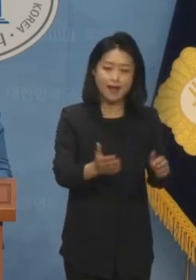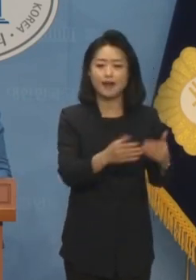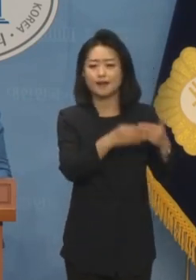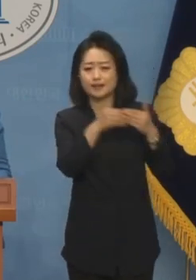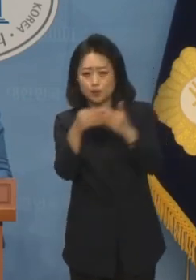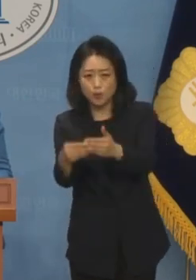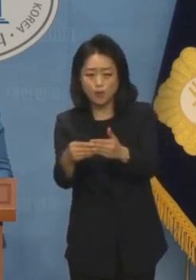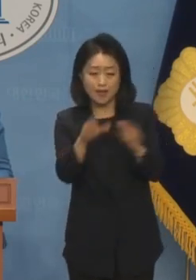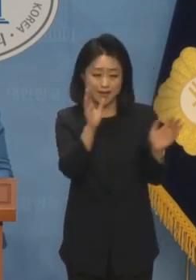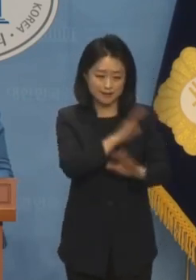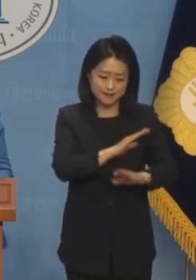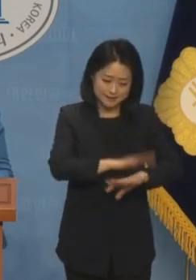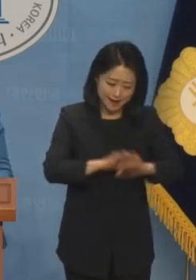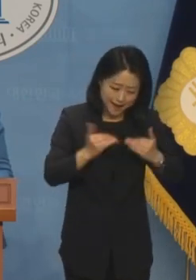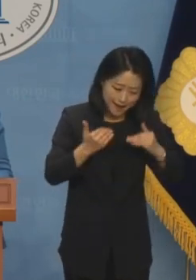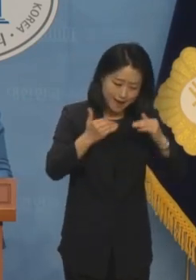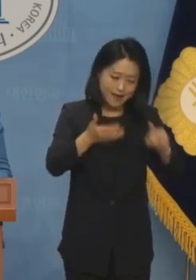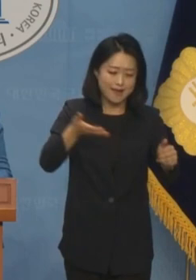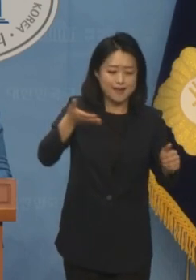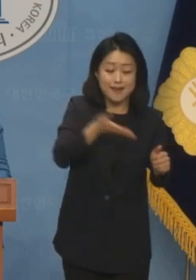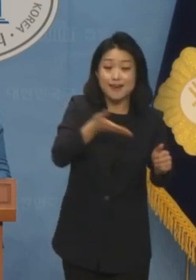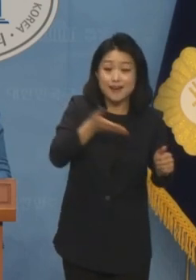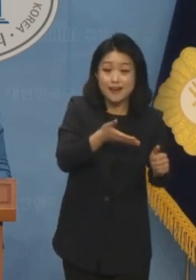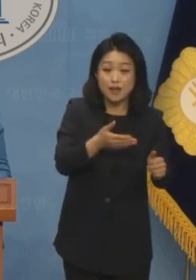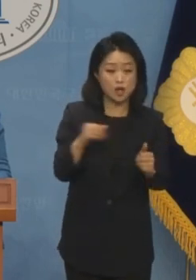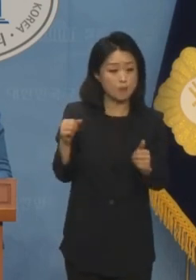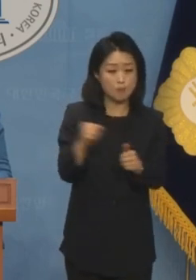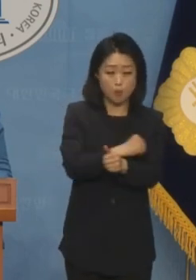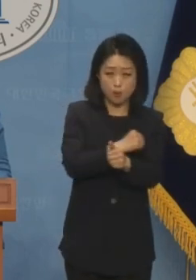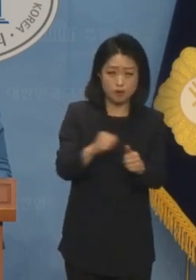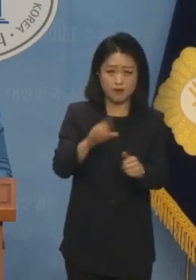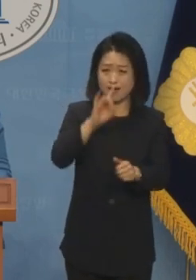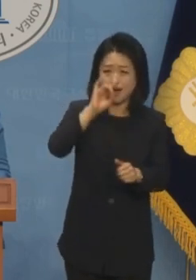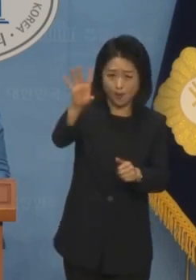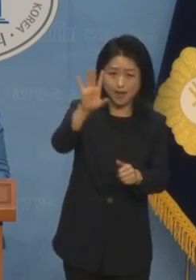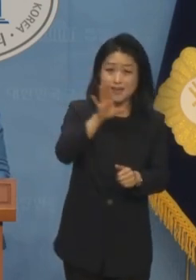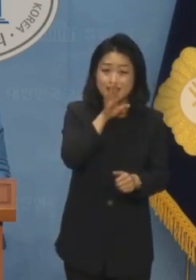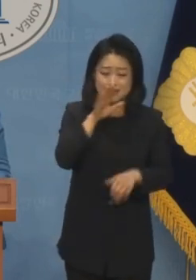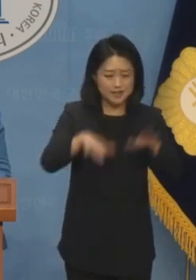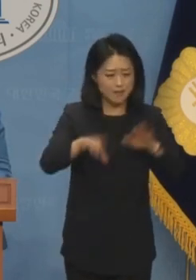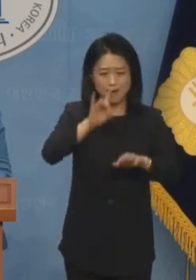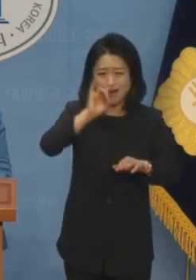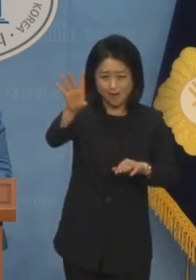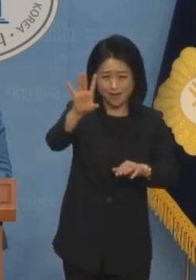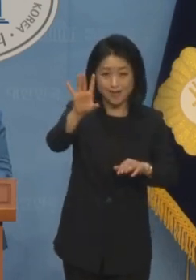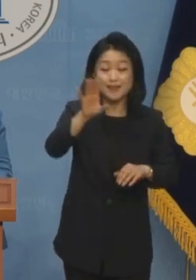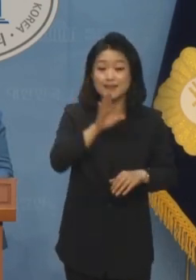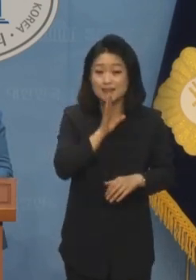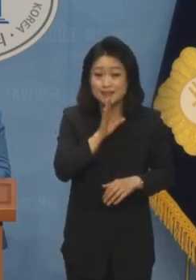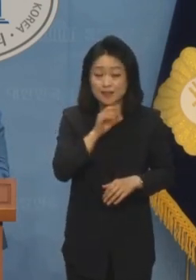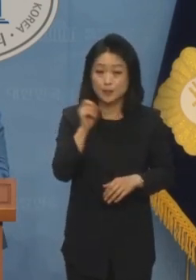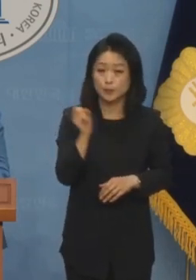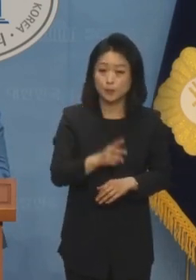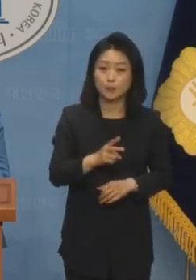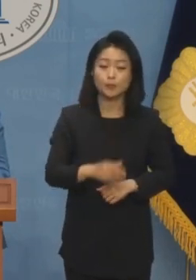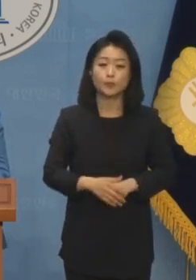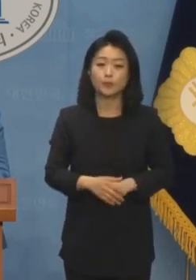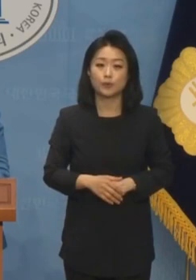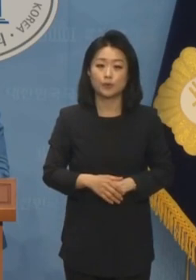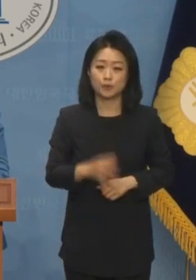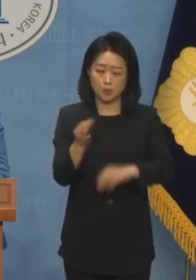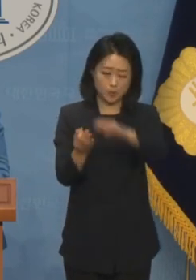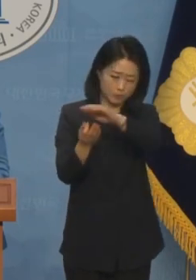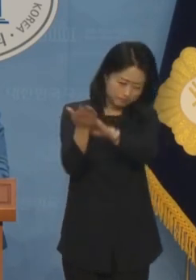인도해서 학생들을 성장시킬 수 있도록 폭력으로부터, 그리고 차별로부터, 그리고